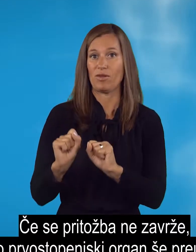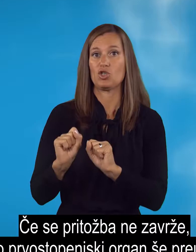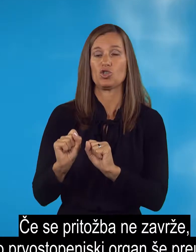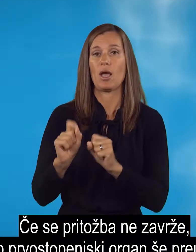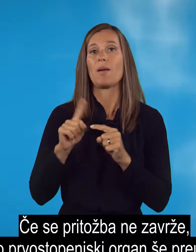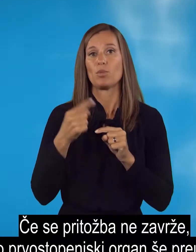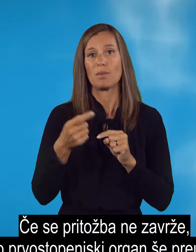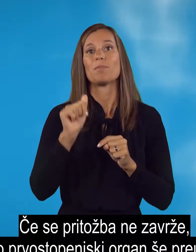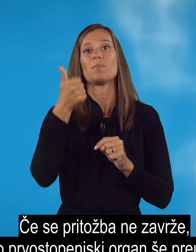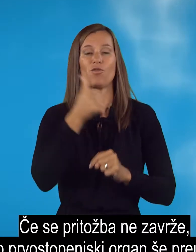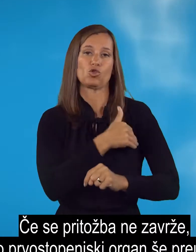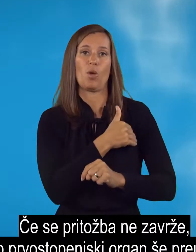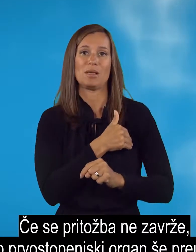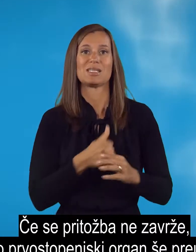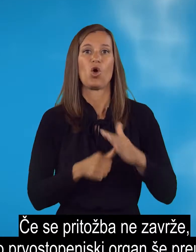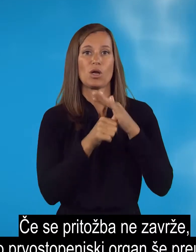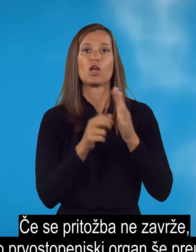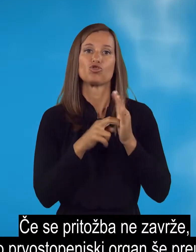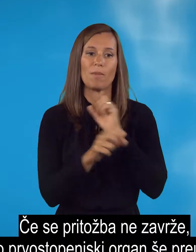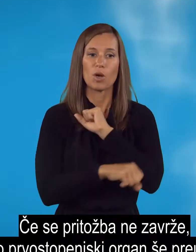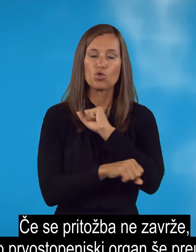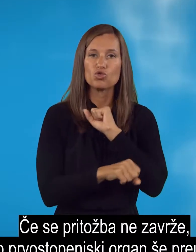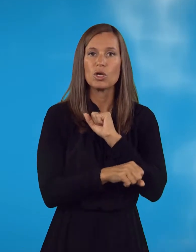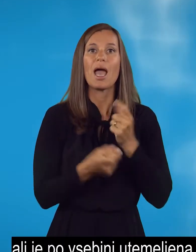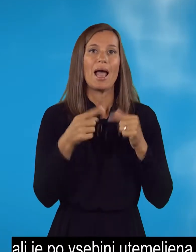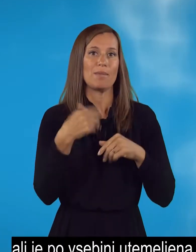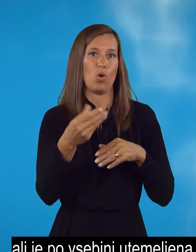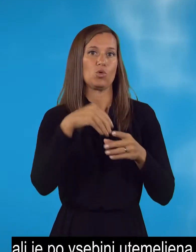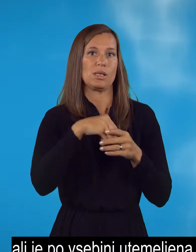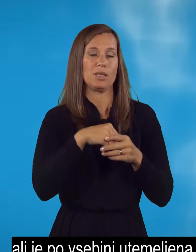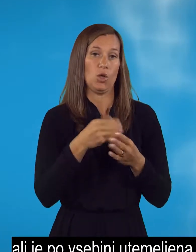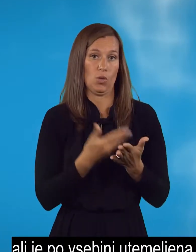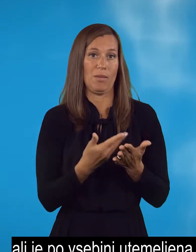zavrže, jo prvostopenjski organ še preuči, ali je po vsebini utemeljena.